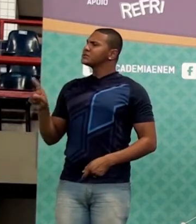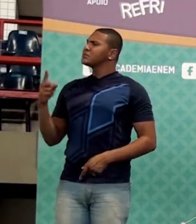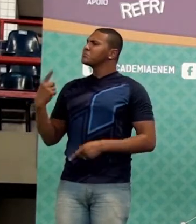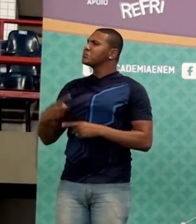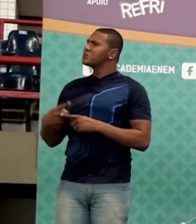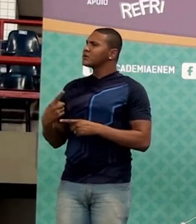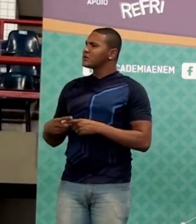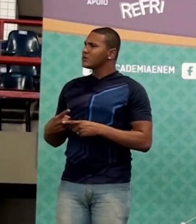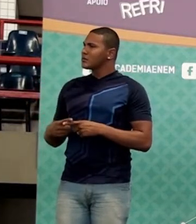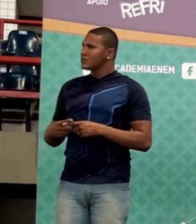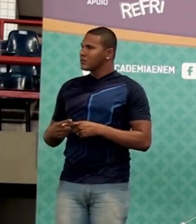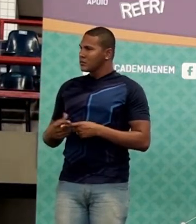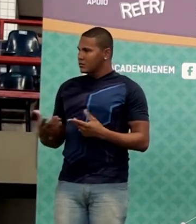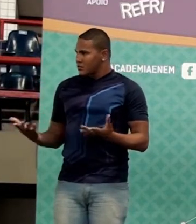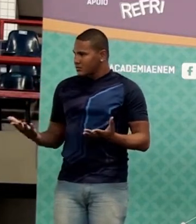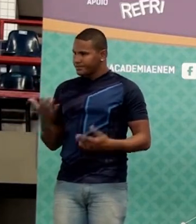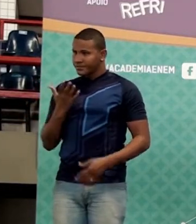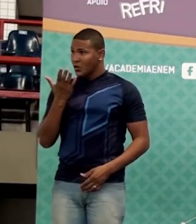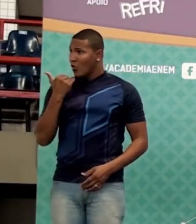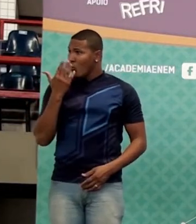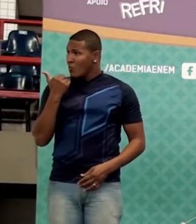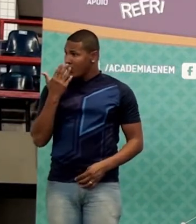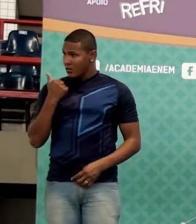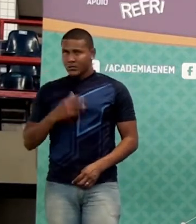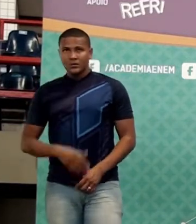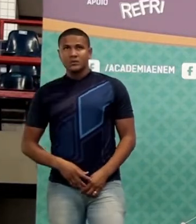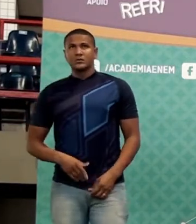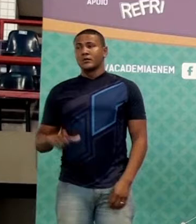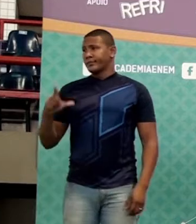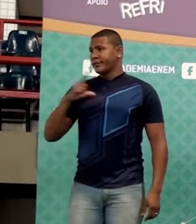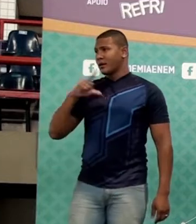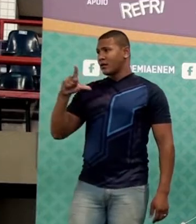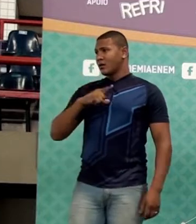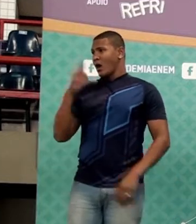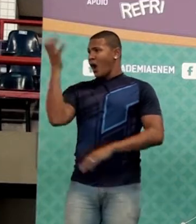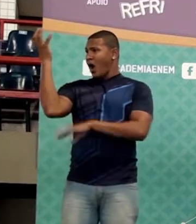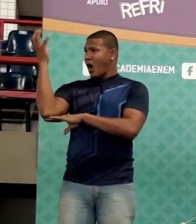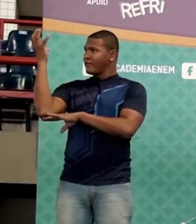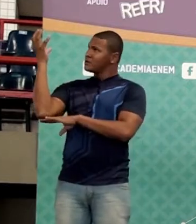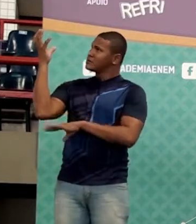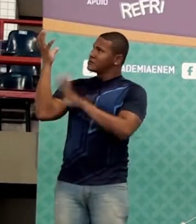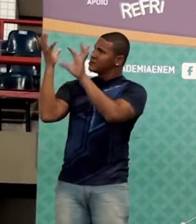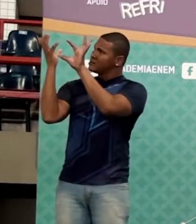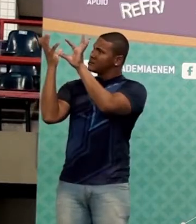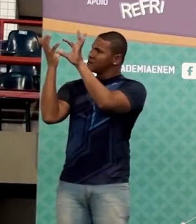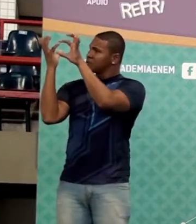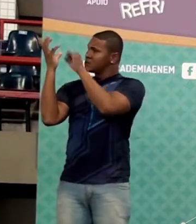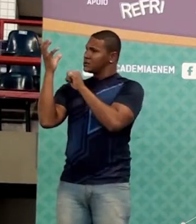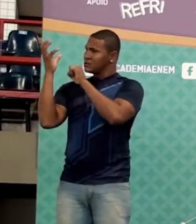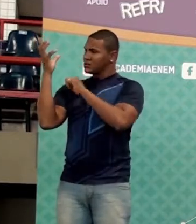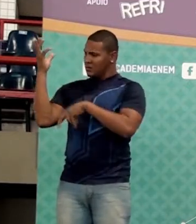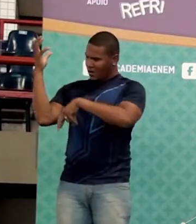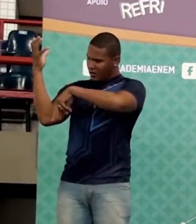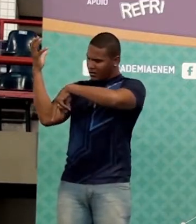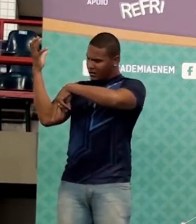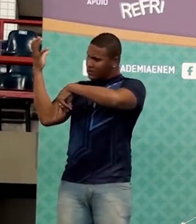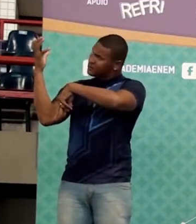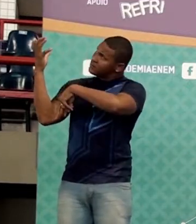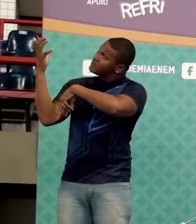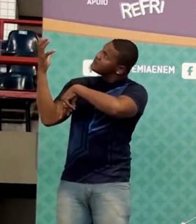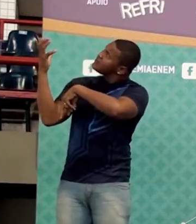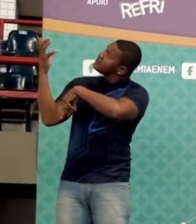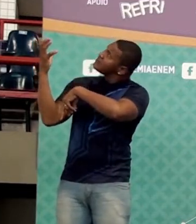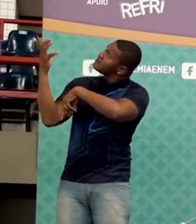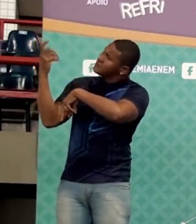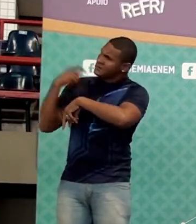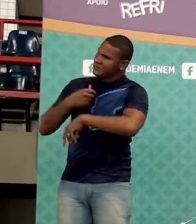amigo, para comer, ele tinha que arrancar a fruta da planta, da árvore. Então ele já dava